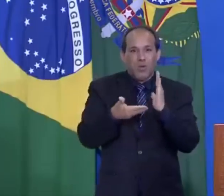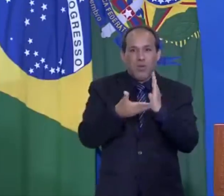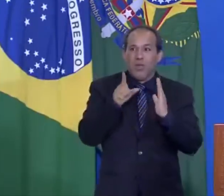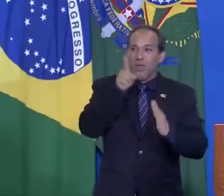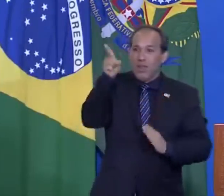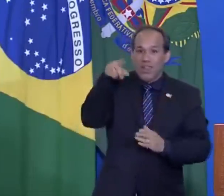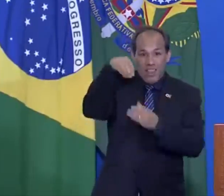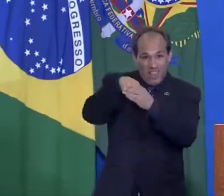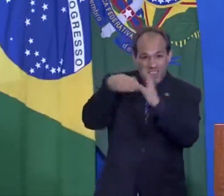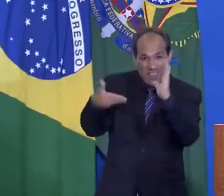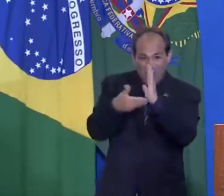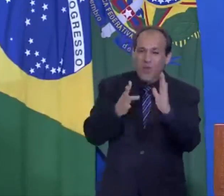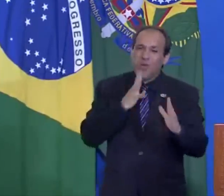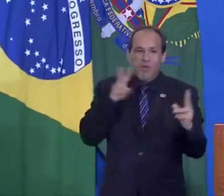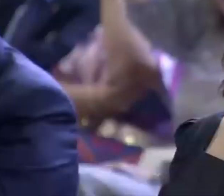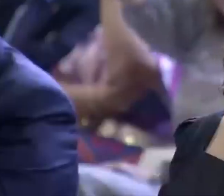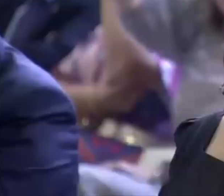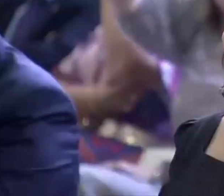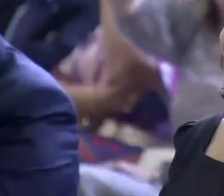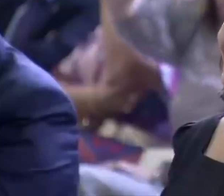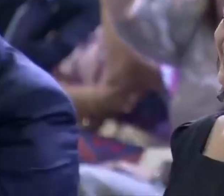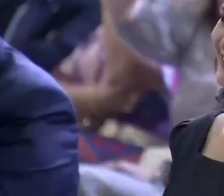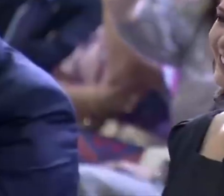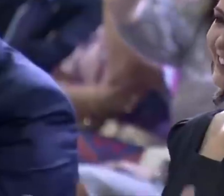conheci a minha esposa.